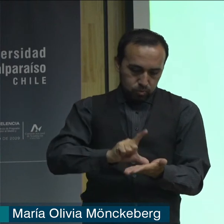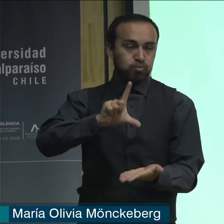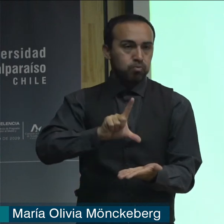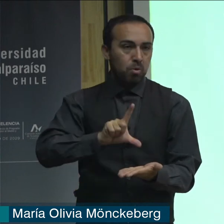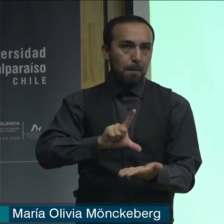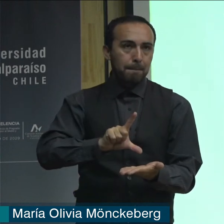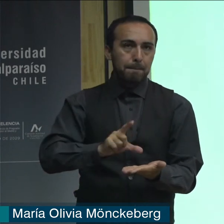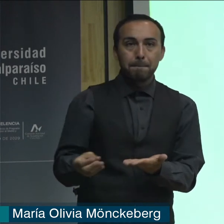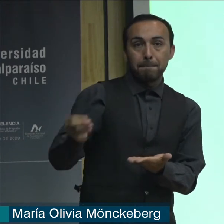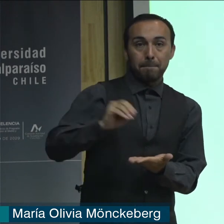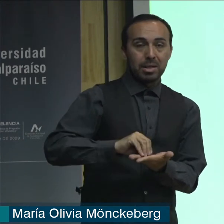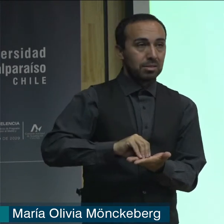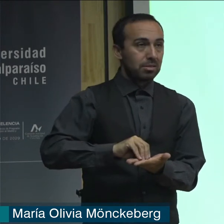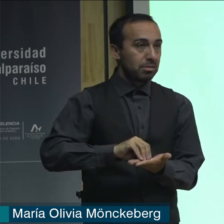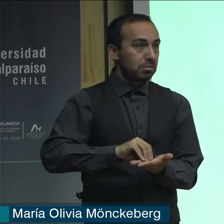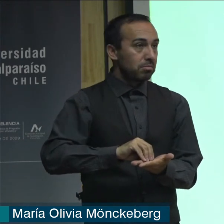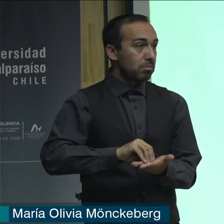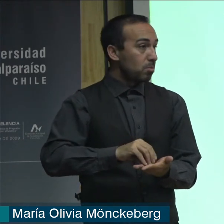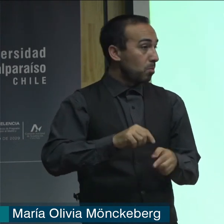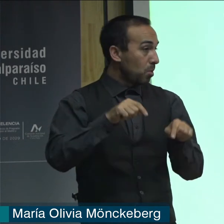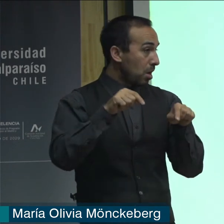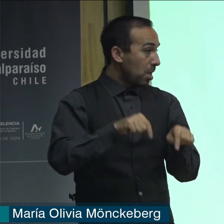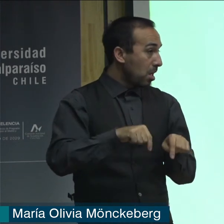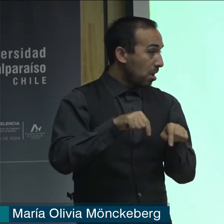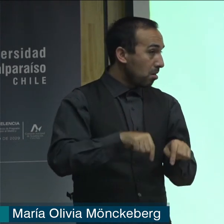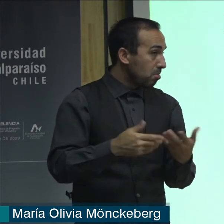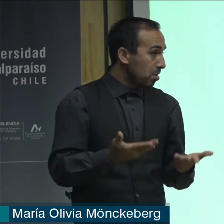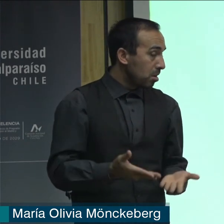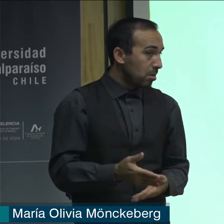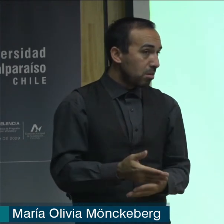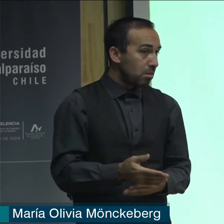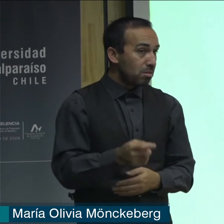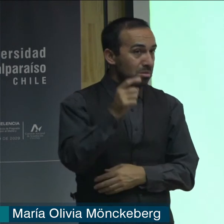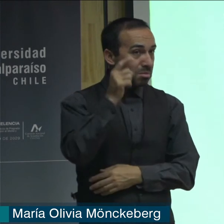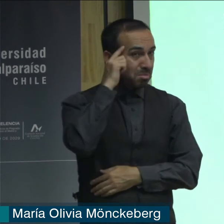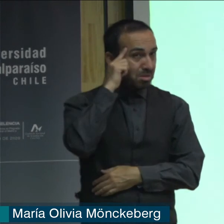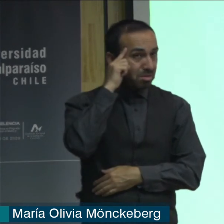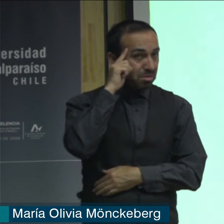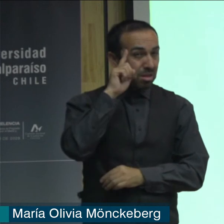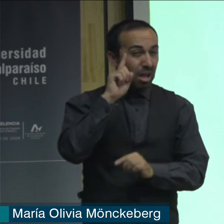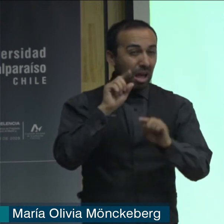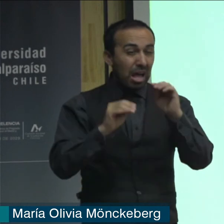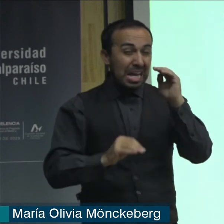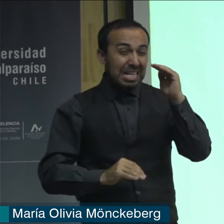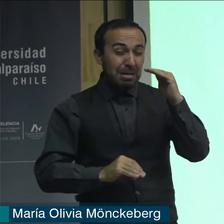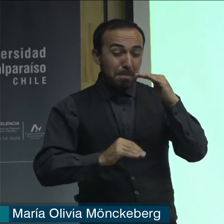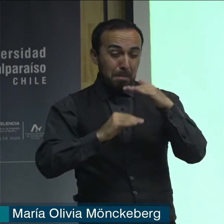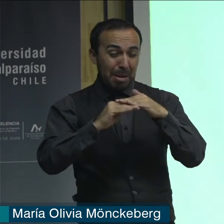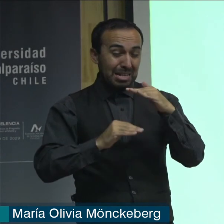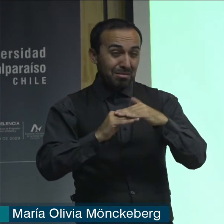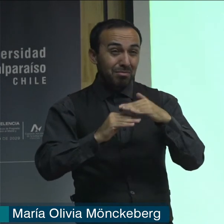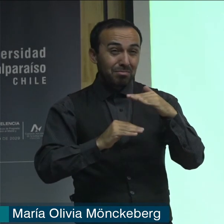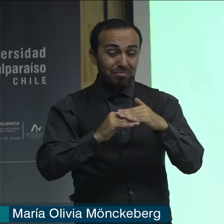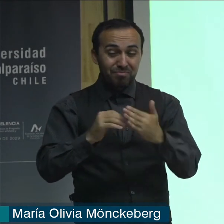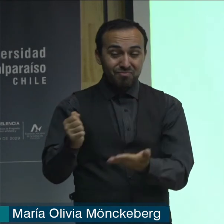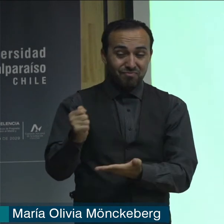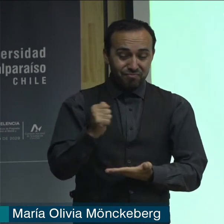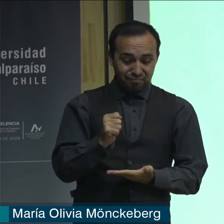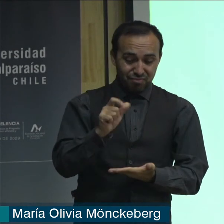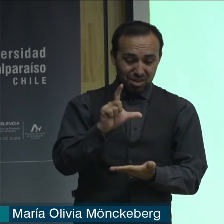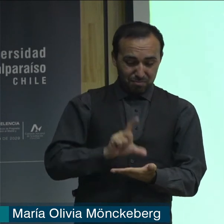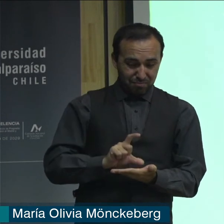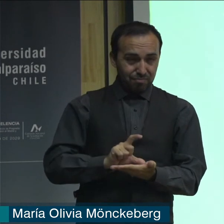ahora lo que tengo entendido es que son limitados incluso había en la idea original